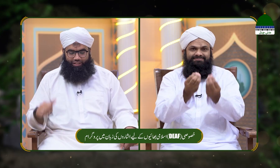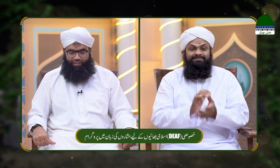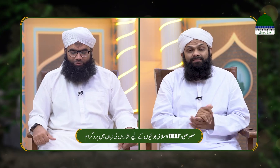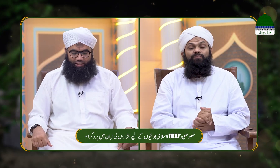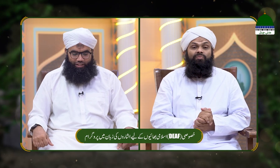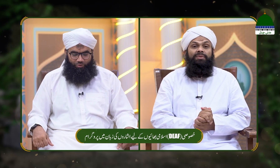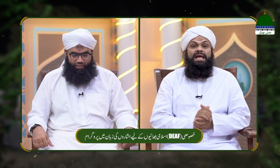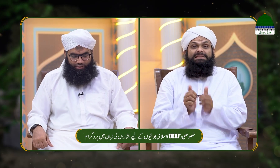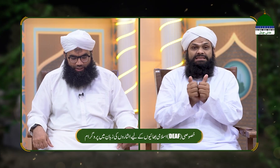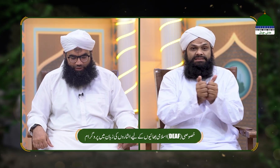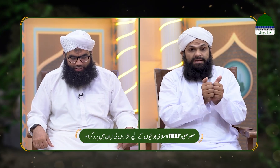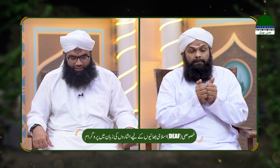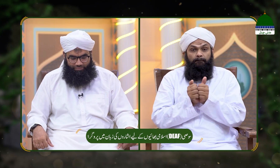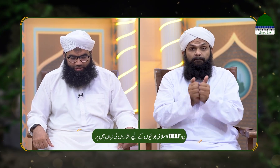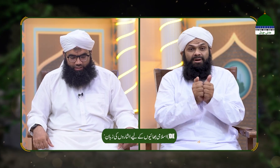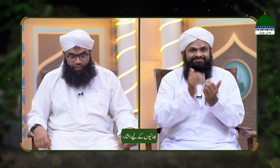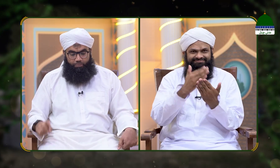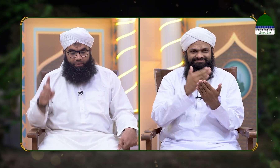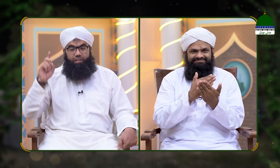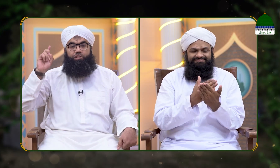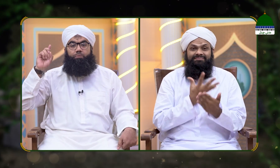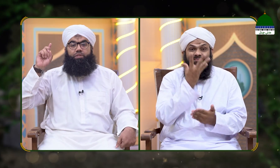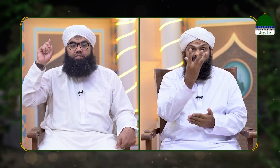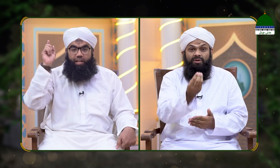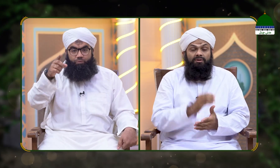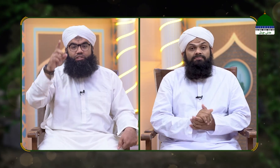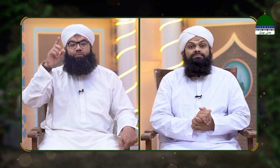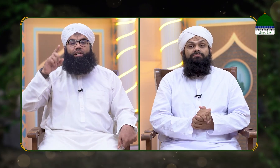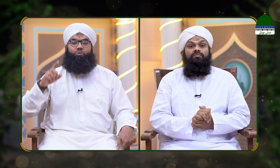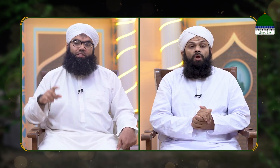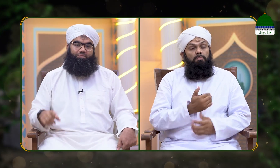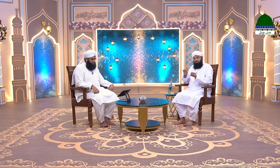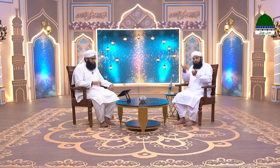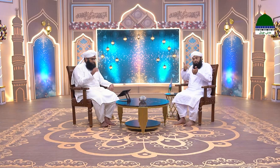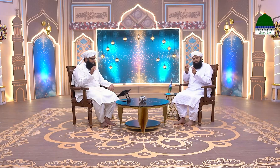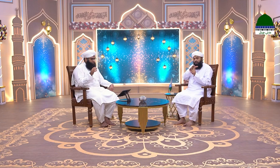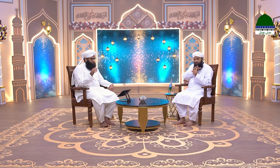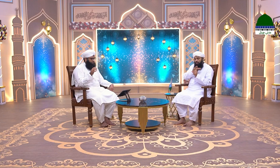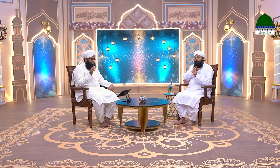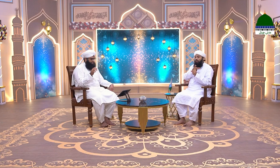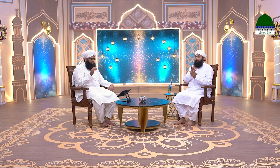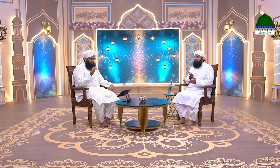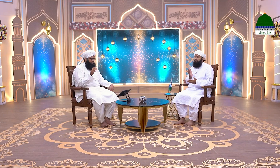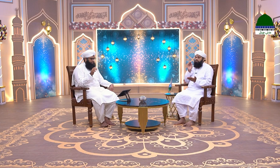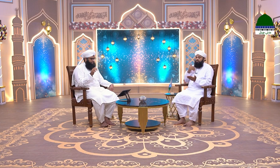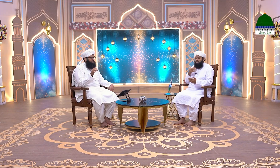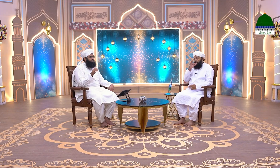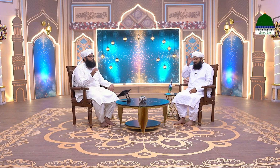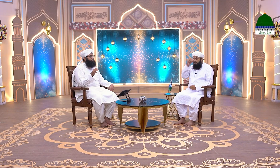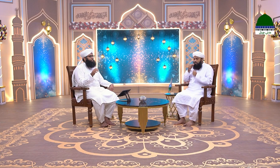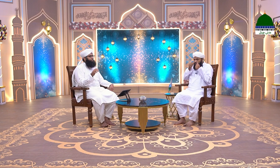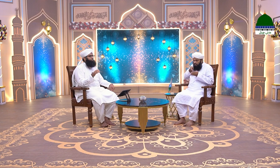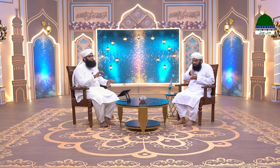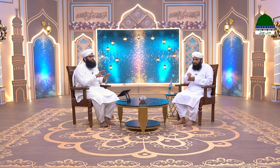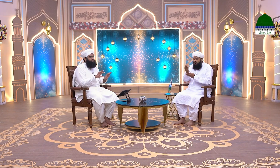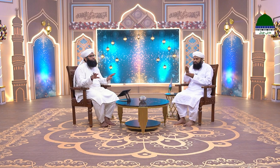جریر رضی اللہ تعالیٰ عنہ ارشاد فرماتے ہیں، میں جب سے مسلمان ہوا کبھی بھی رسول اللہ صلی اللہ علیہ وآلہ